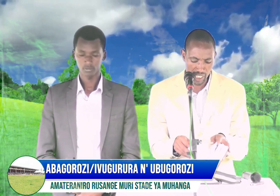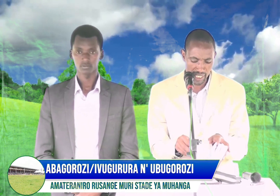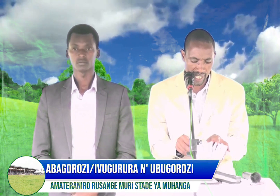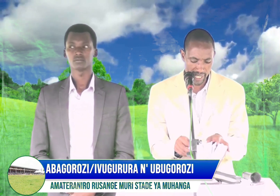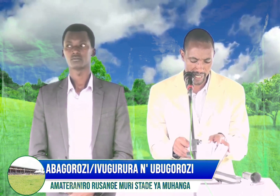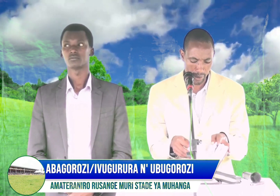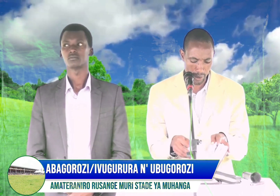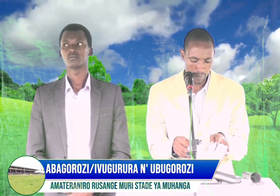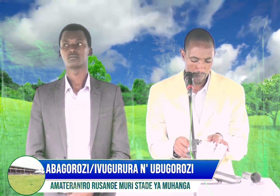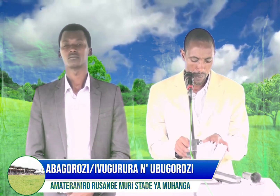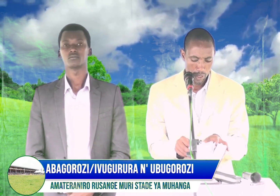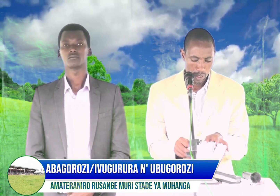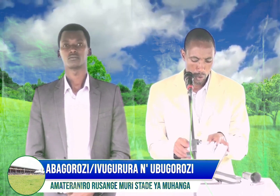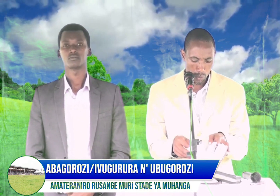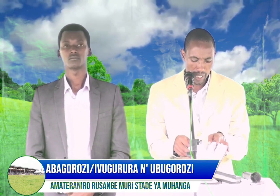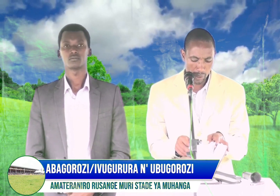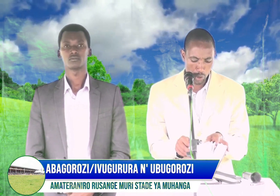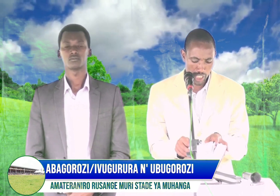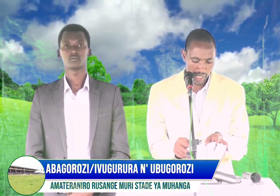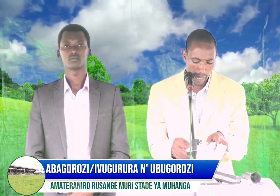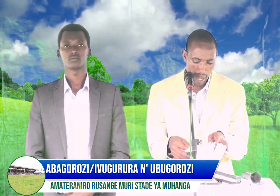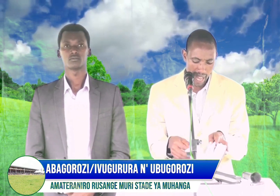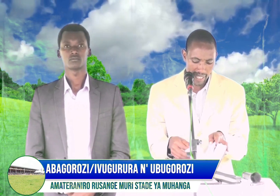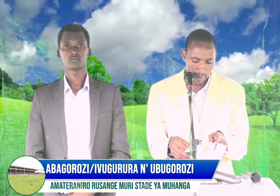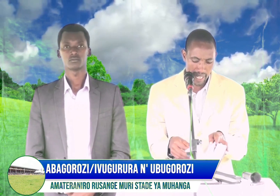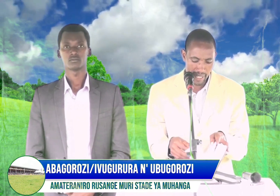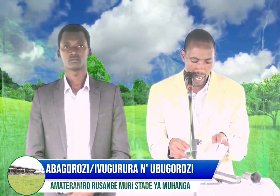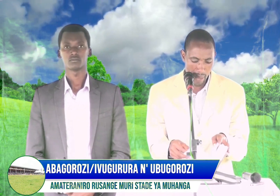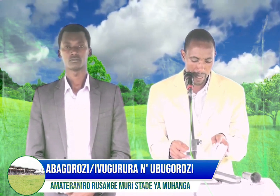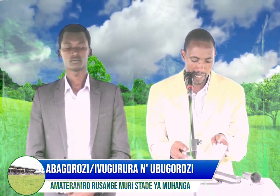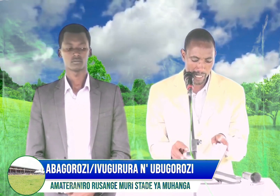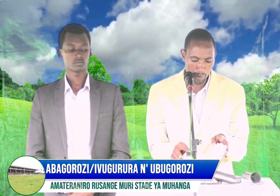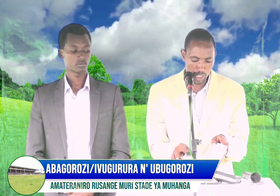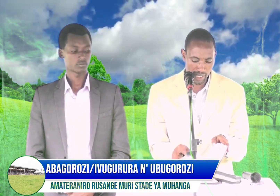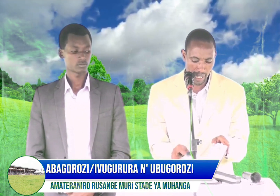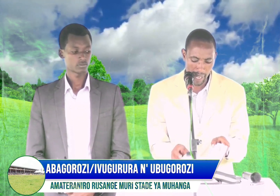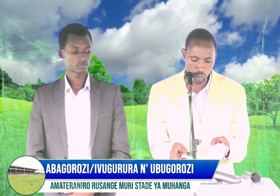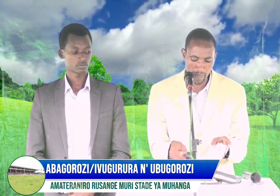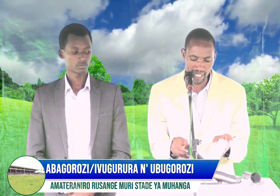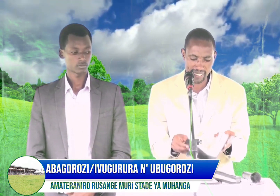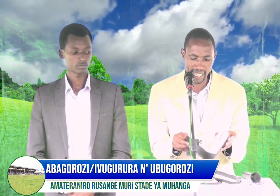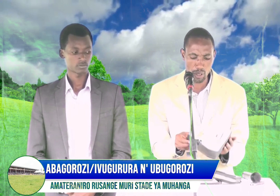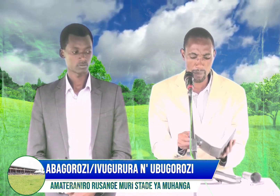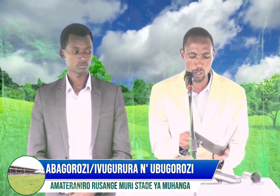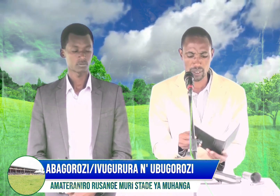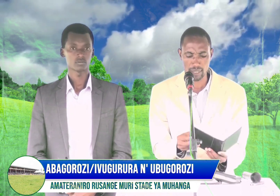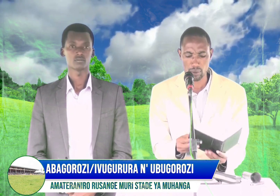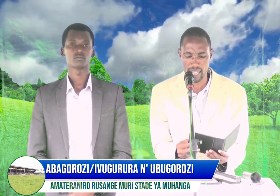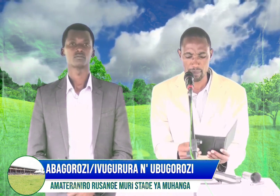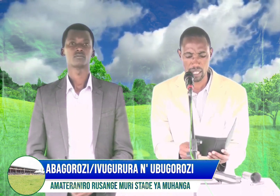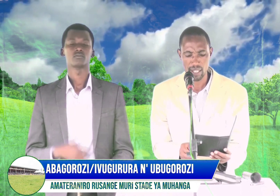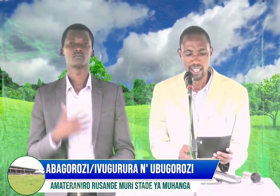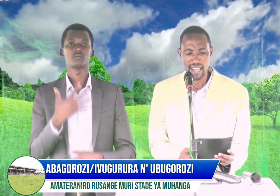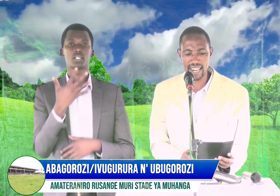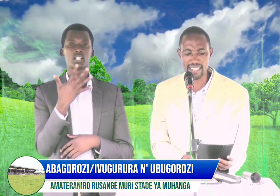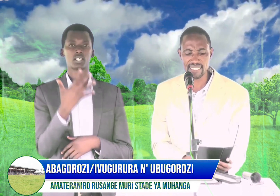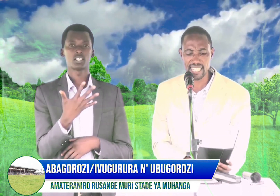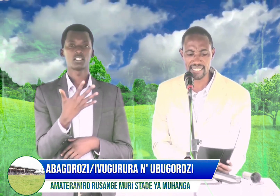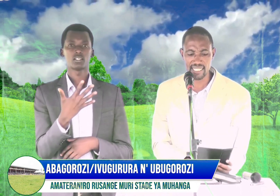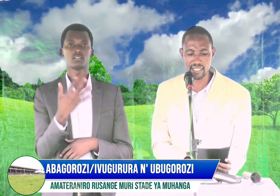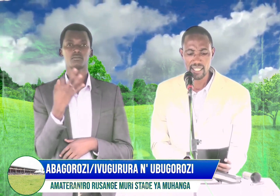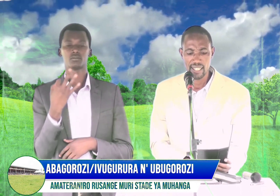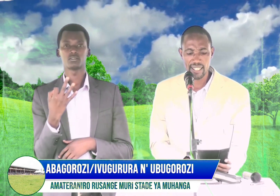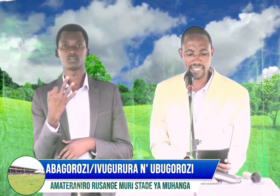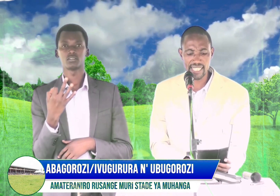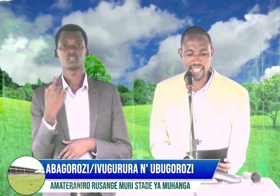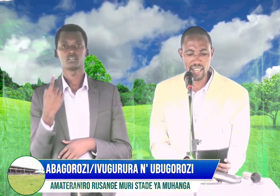dukwiriye kugira icyerekezo dukwiriye gushingira amahanga ibendera bakagana umukiza wacu 531 haranditse